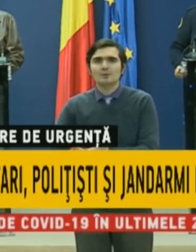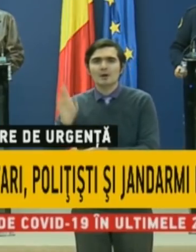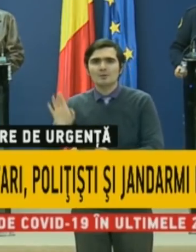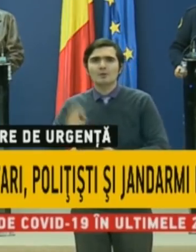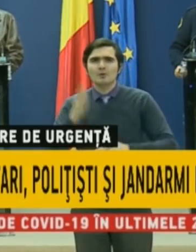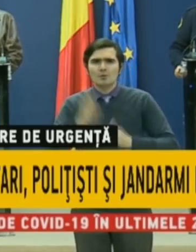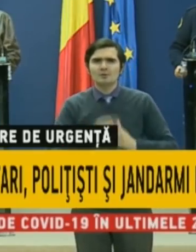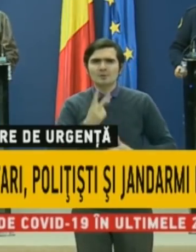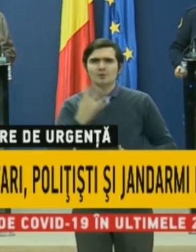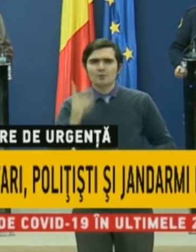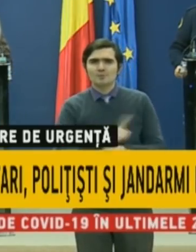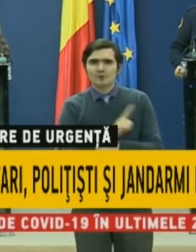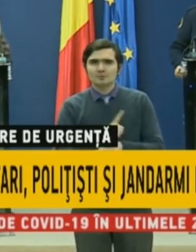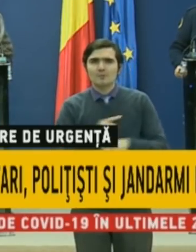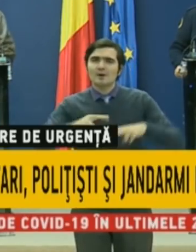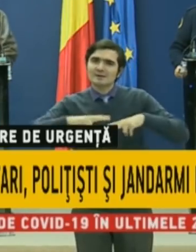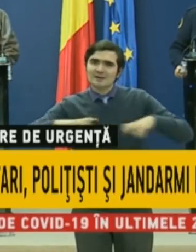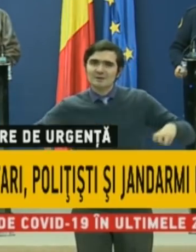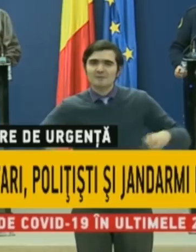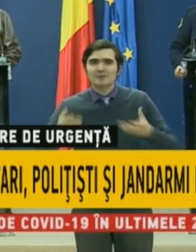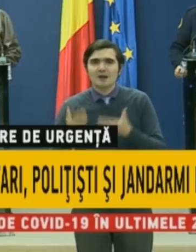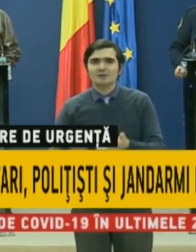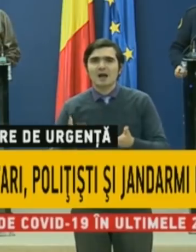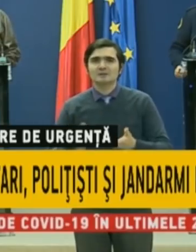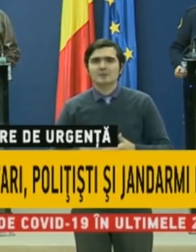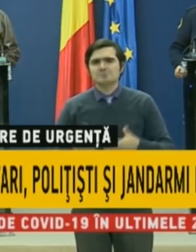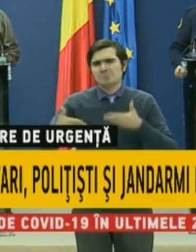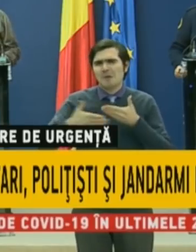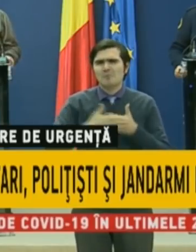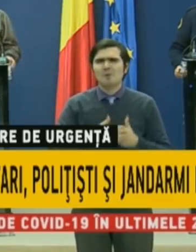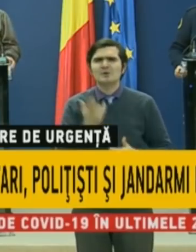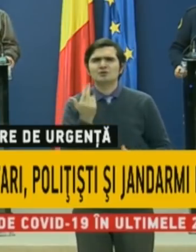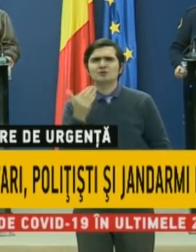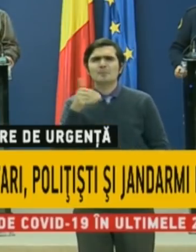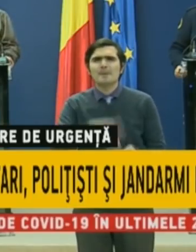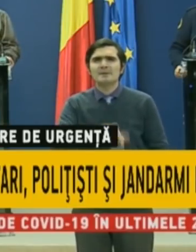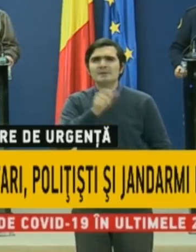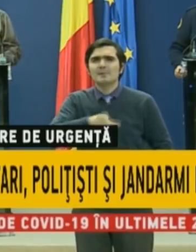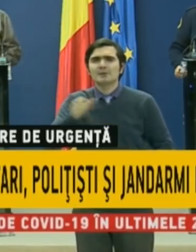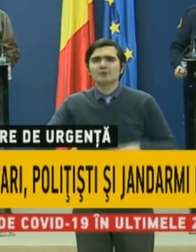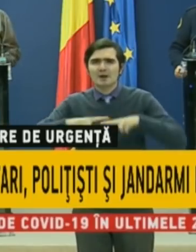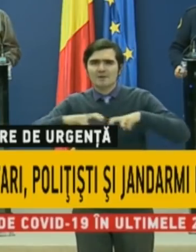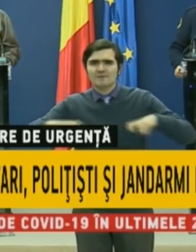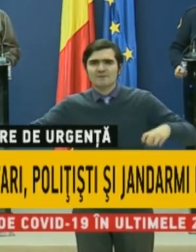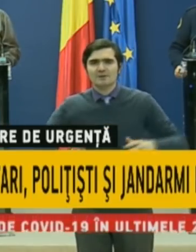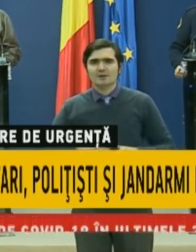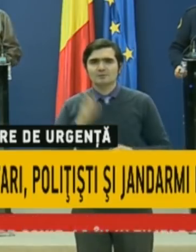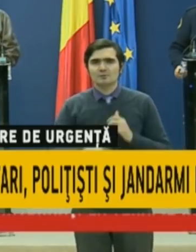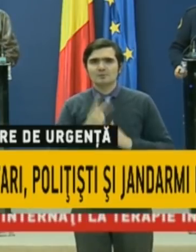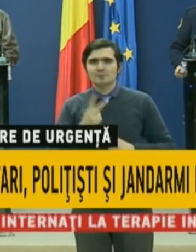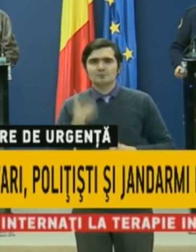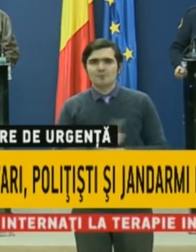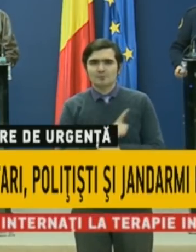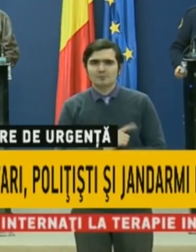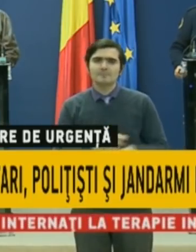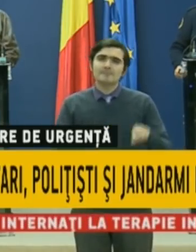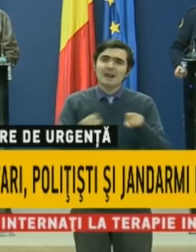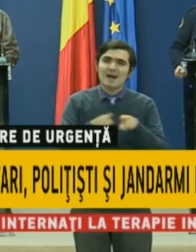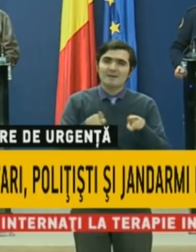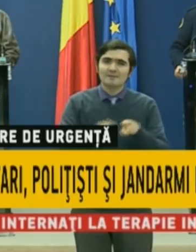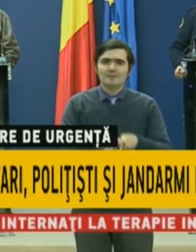24 de ore, au fost verificate în acest mod aproape 15.000 de persoane. De asemenea,